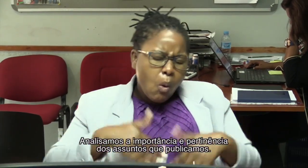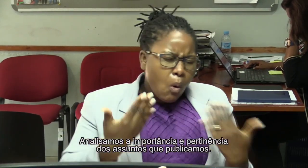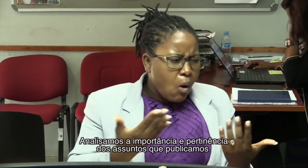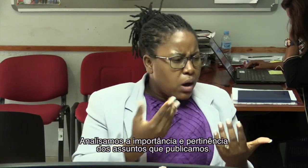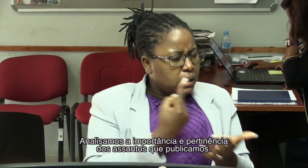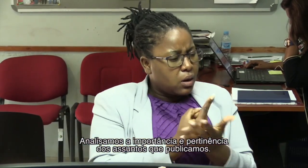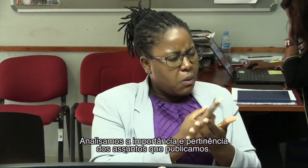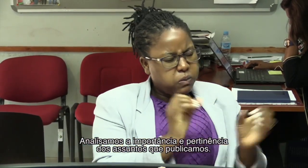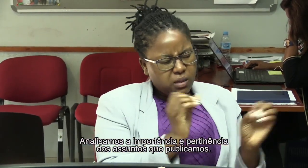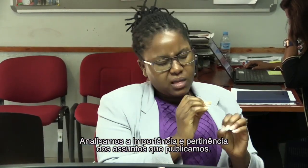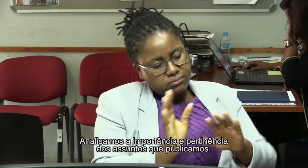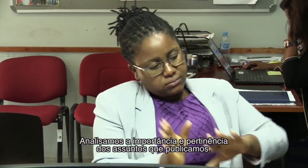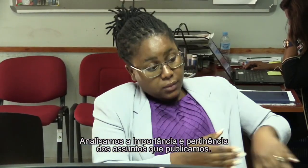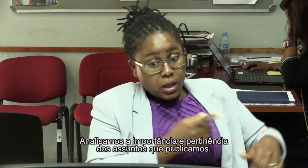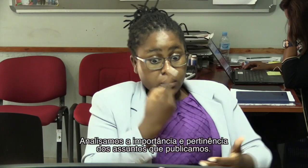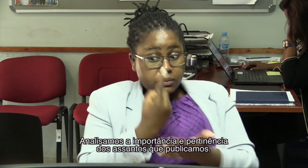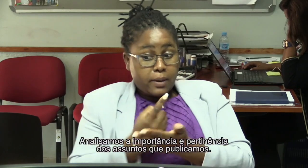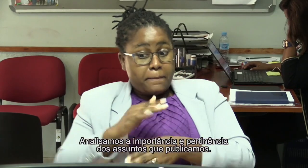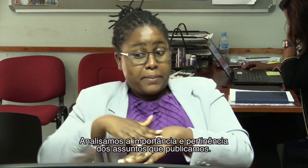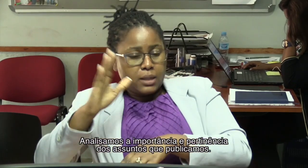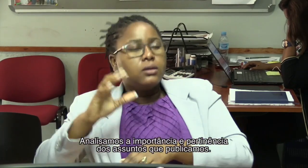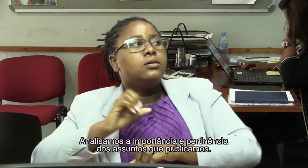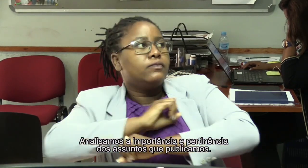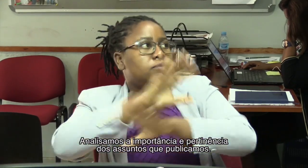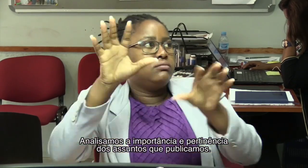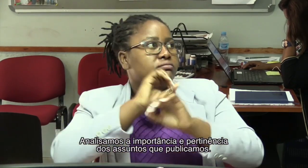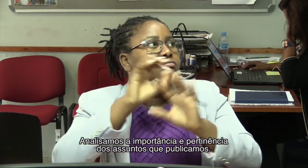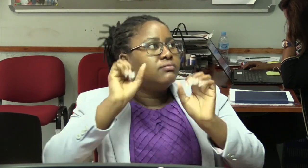a importância e pertenência dos assuntos que publicamos.